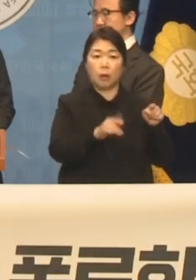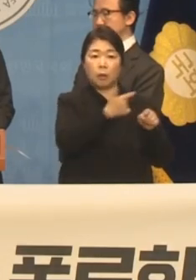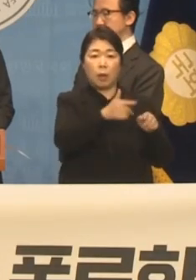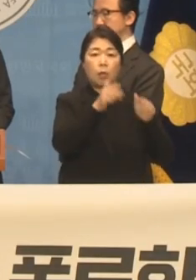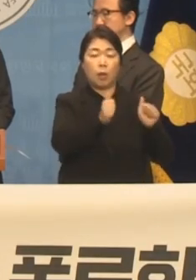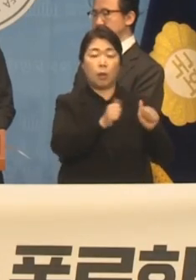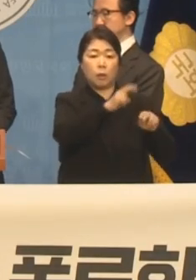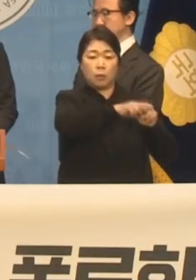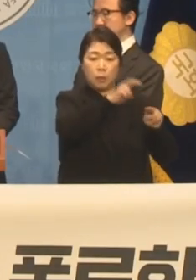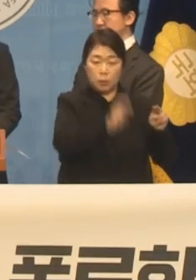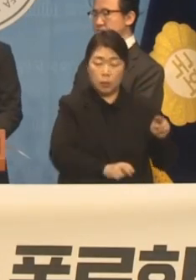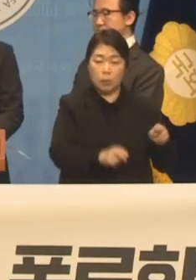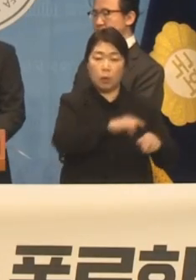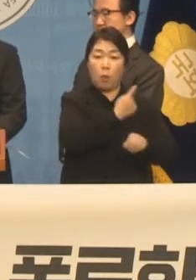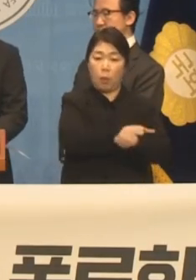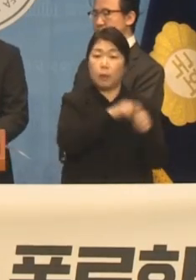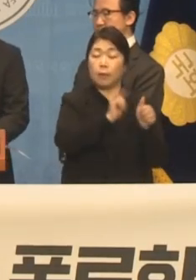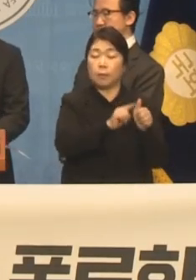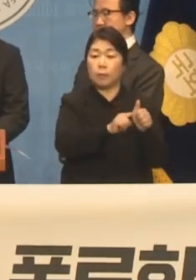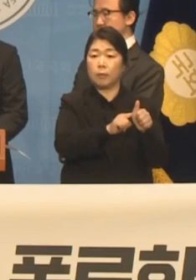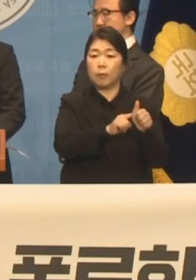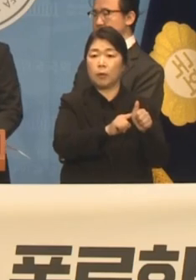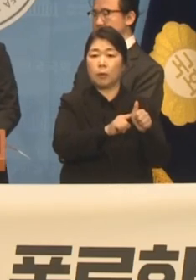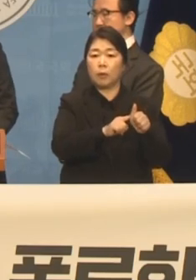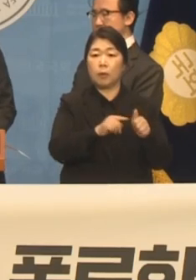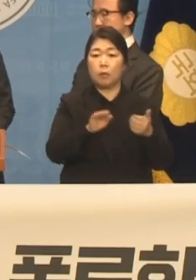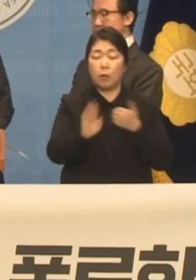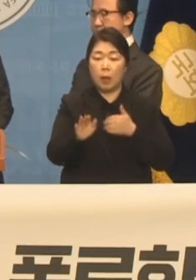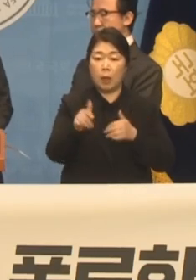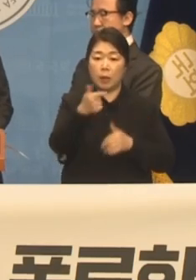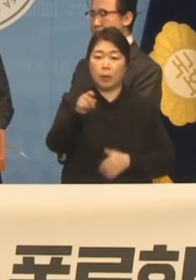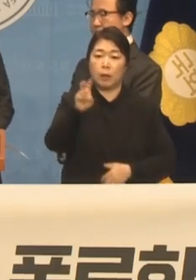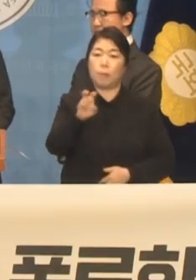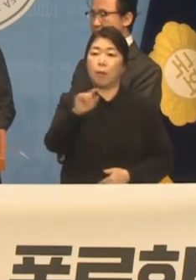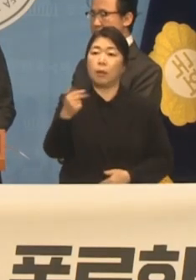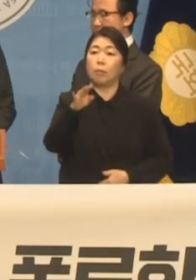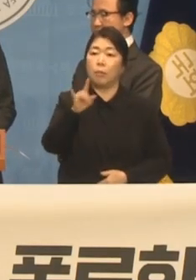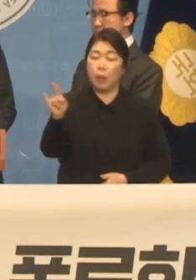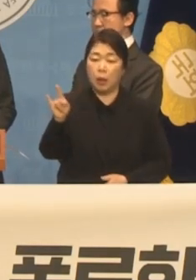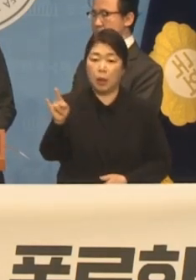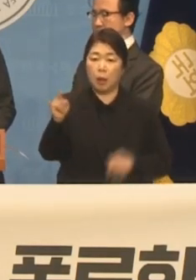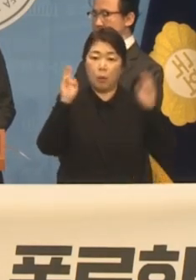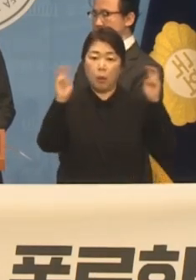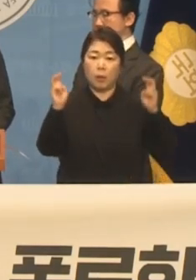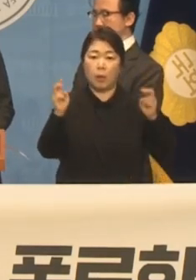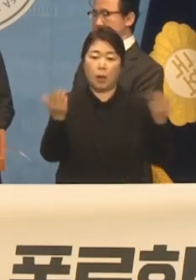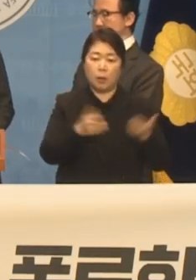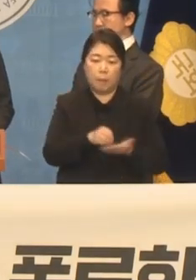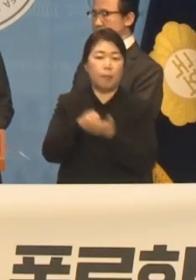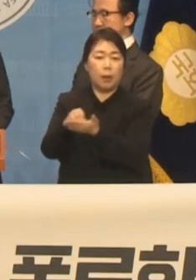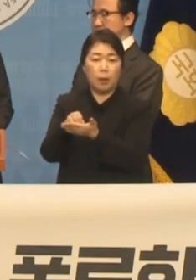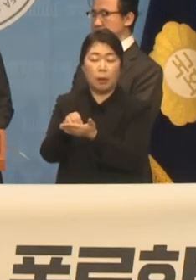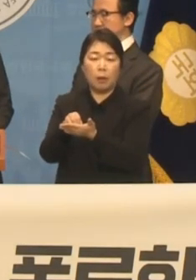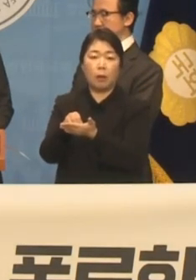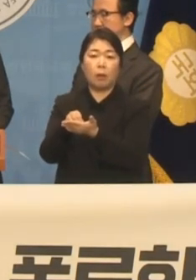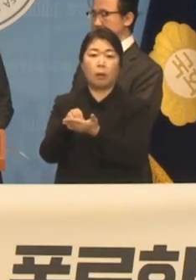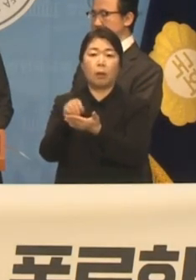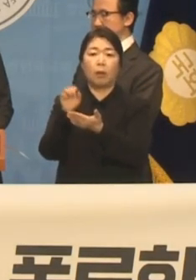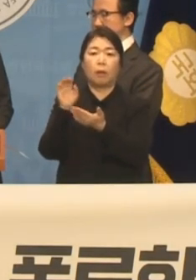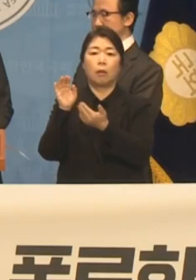상당의 고문료 별도에 급여까지 지급받았습니다 그리고 50억 클럽에 가입이